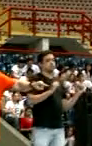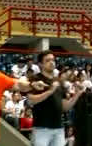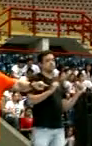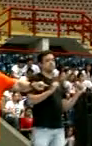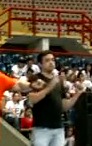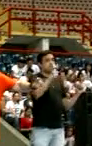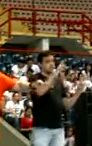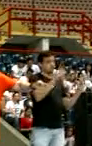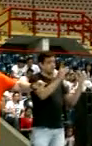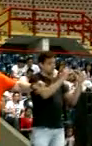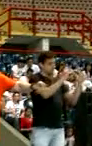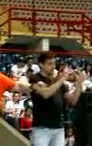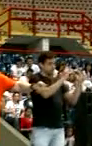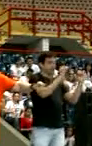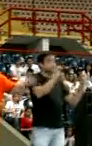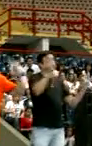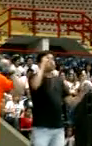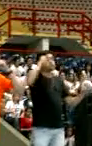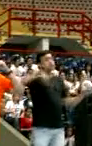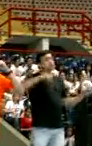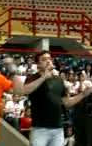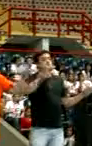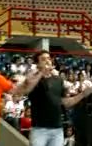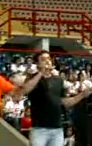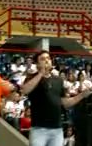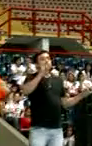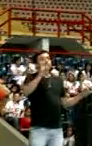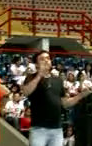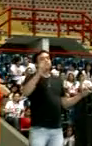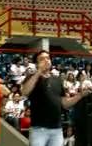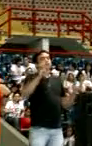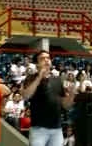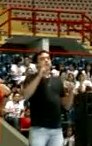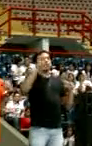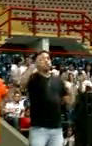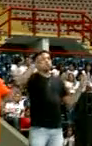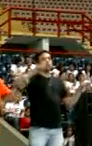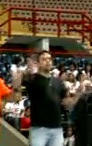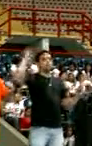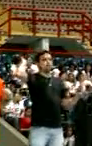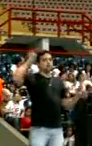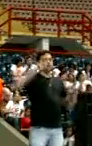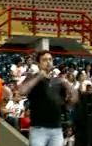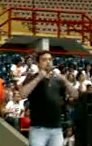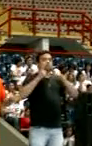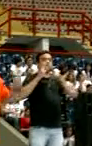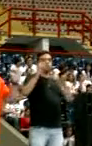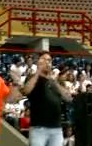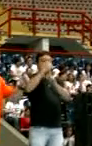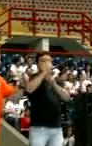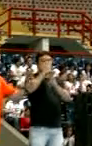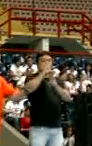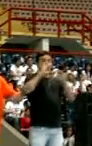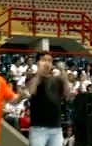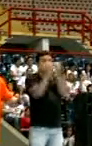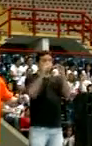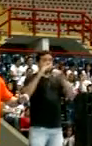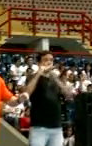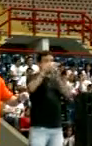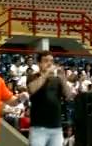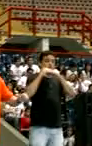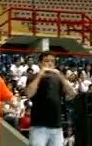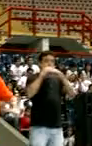Agora vem a Idade Média, mas se a gente não soubesse disso, o que é que a gente ia pensar? Comunismo. Aí sabe o que, é que a prova pode fazer? Só para ver o